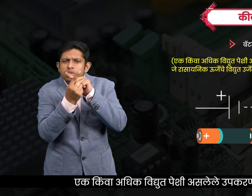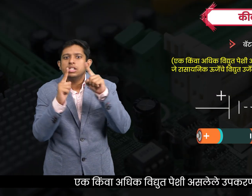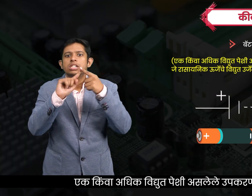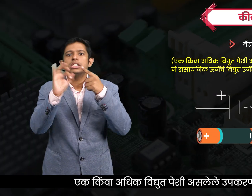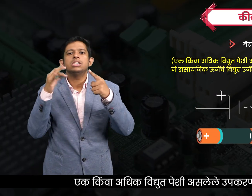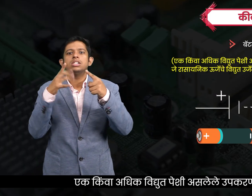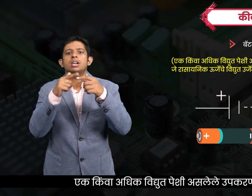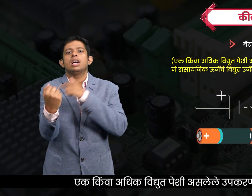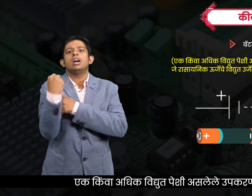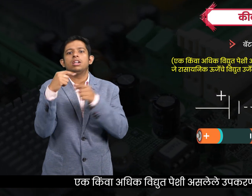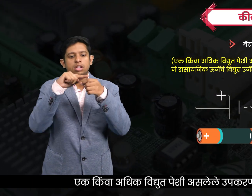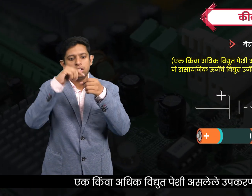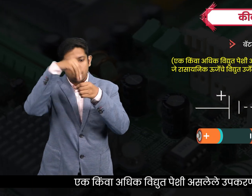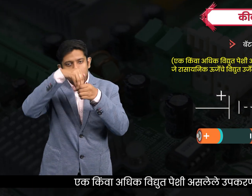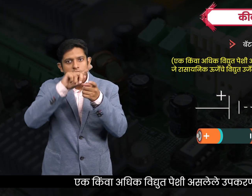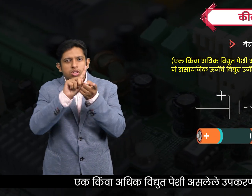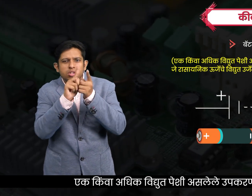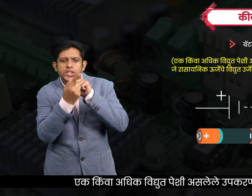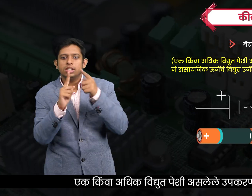असलेले उपकरण.